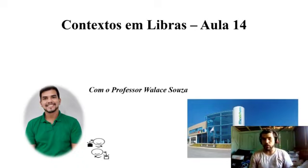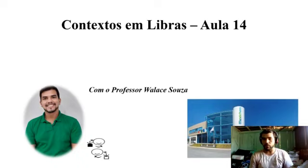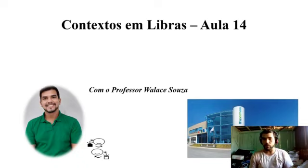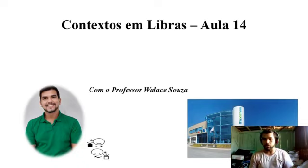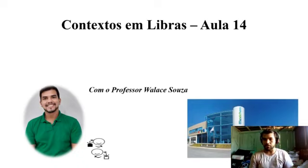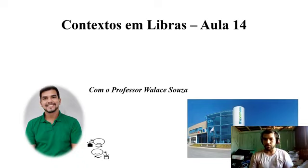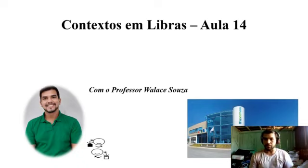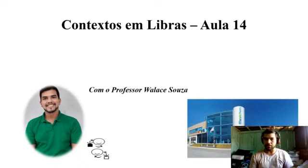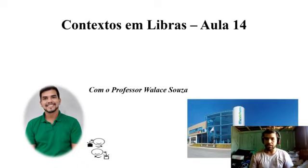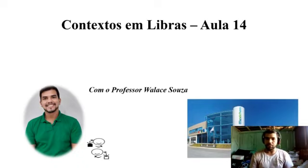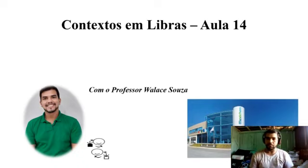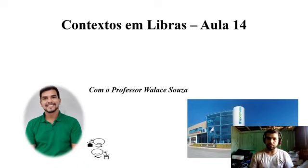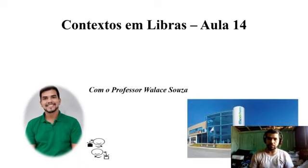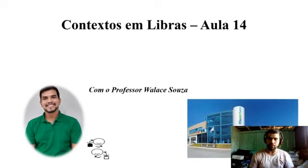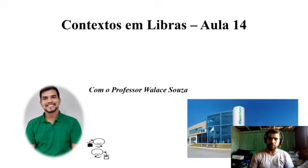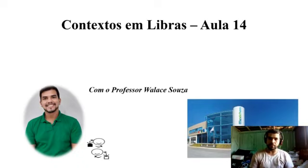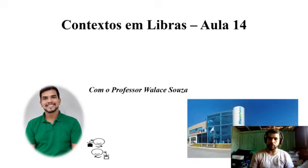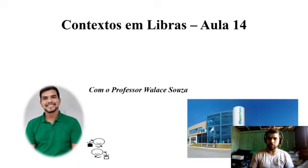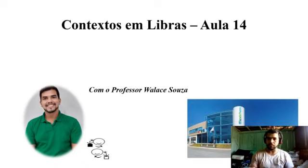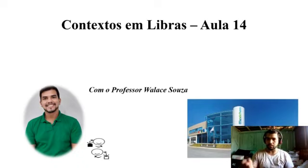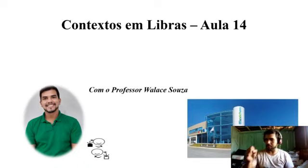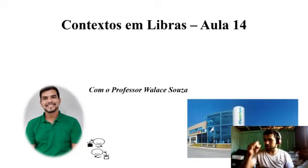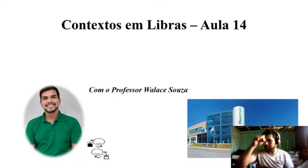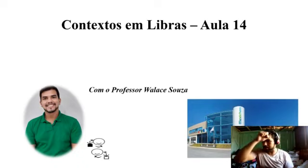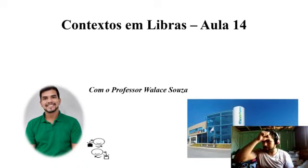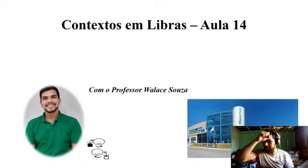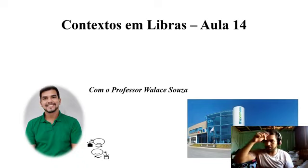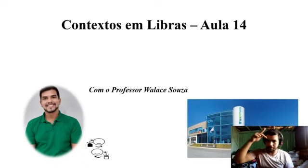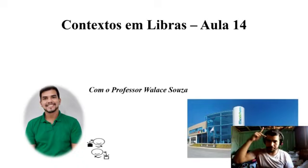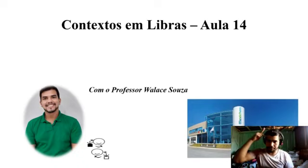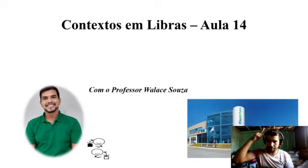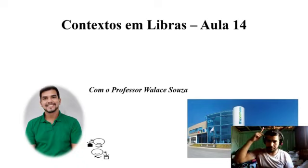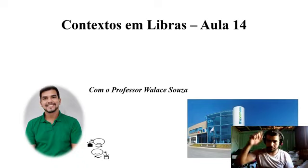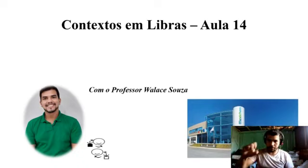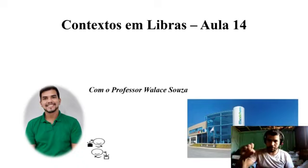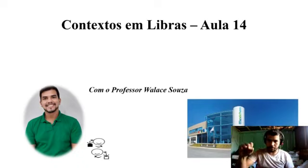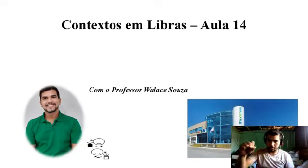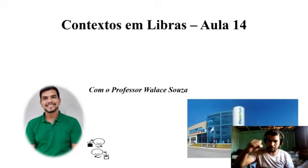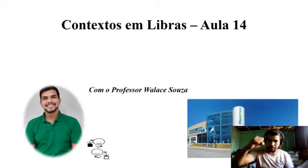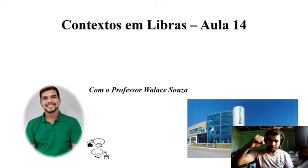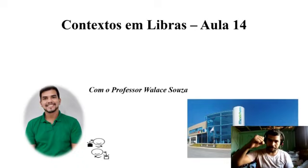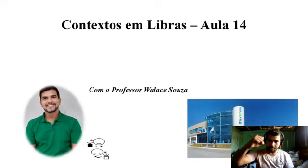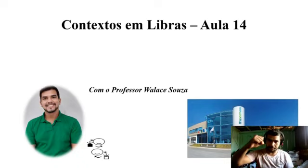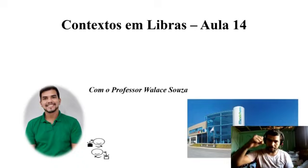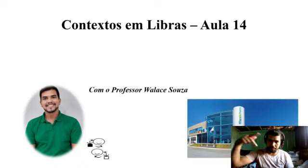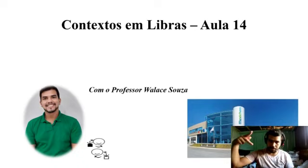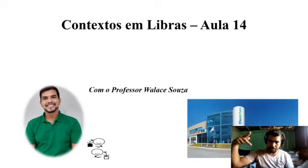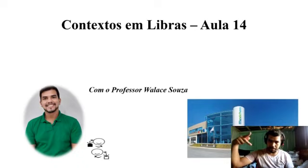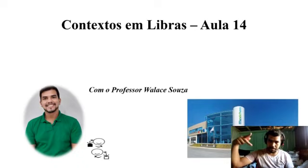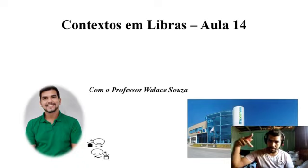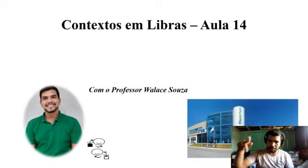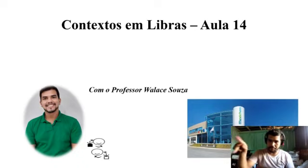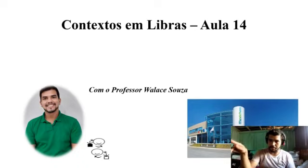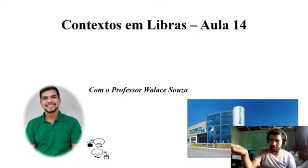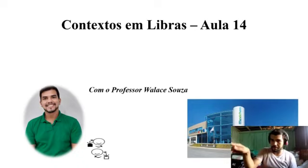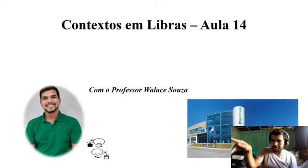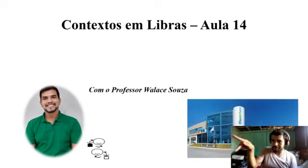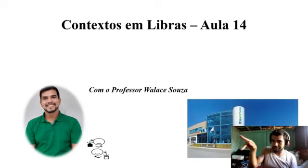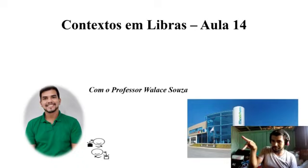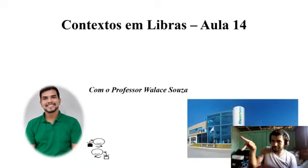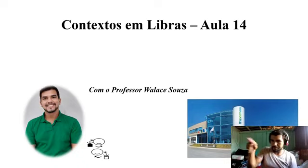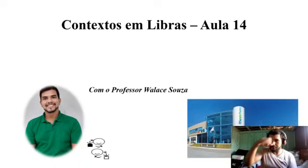empresa, órgão público, com exceção de prefeitura, que é o mais comum, que a gente conhece esse aqui, ó. A mão em S e depois solta em P. Olha